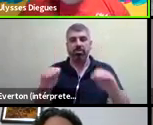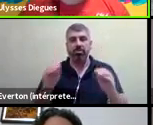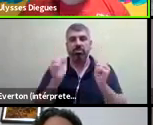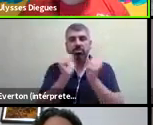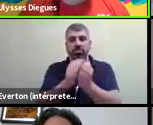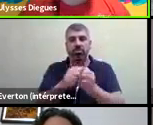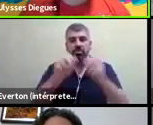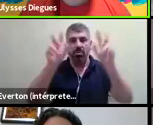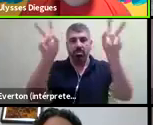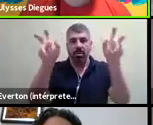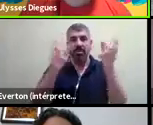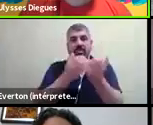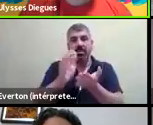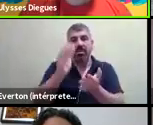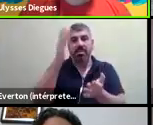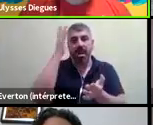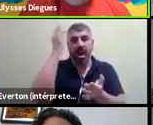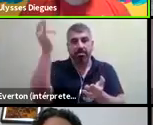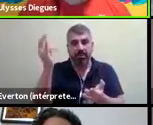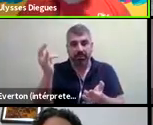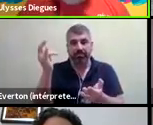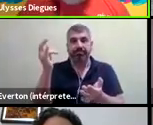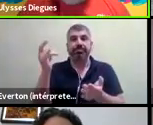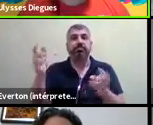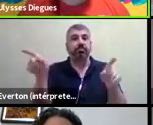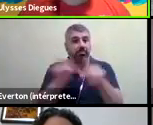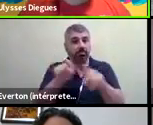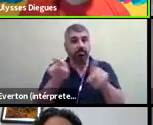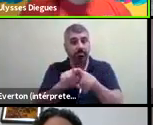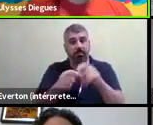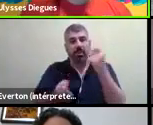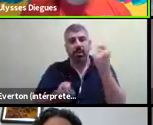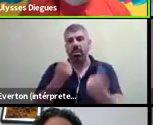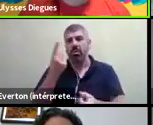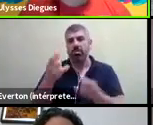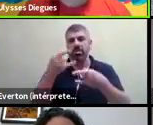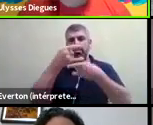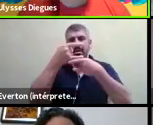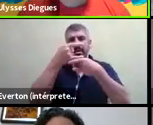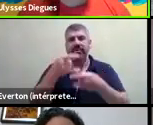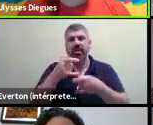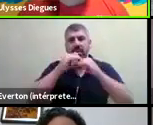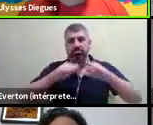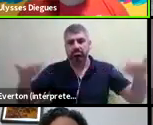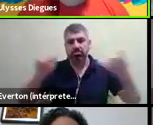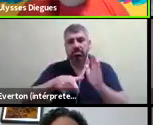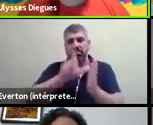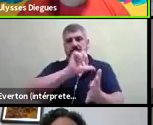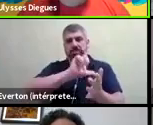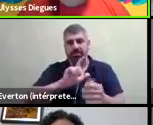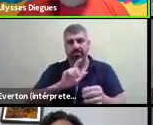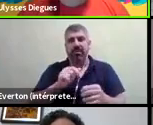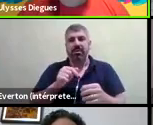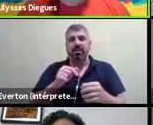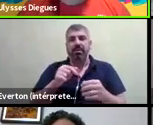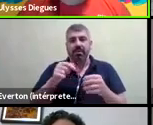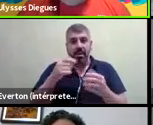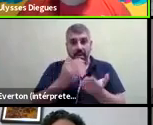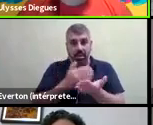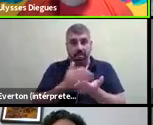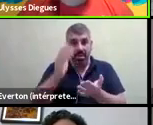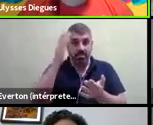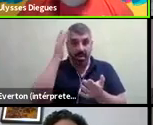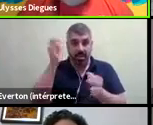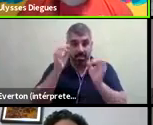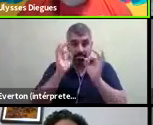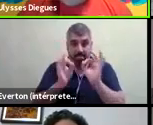partir de amanhã, ok? Também como algumas lives que nós iremos anunciar aí para vocês, então fiquem ligados que a partir de amanhã o grupo